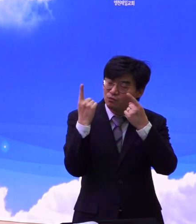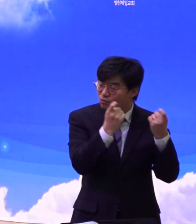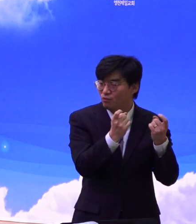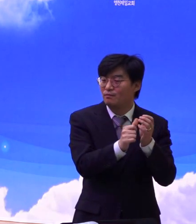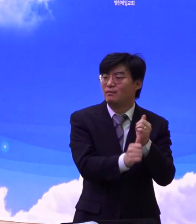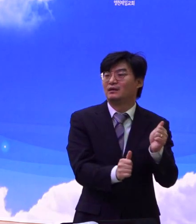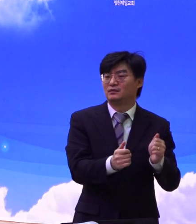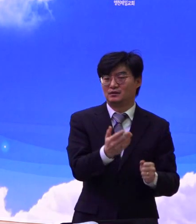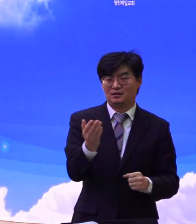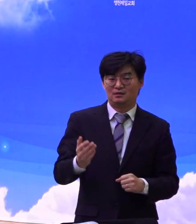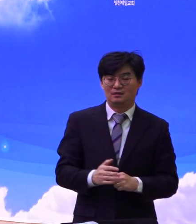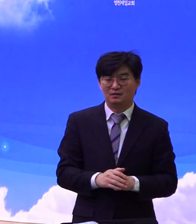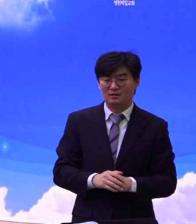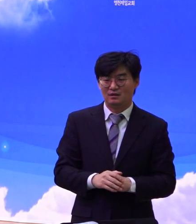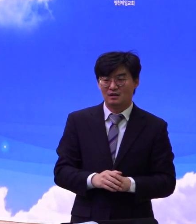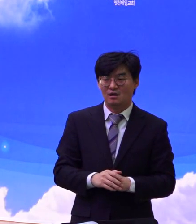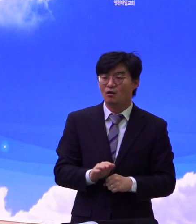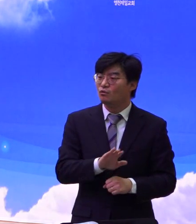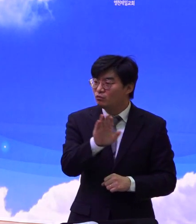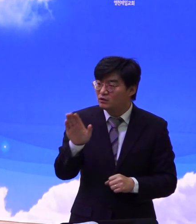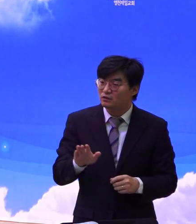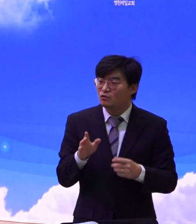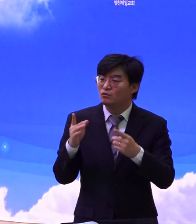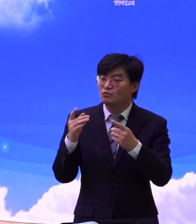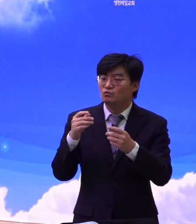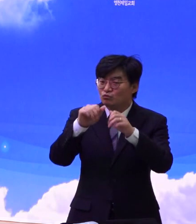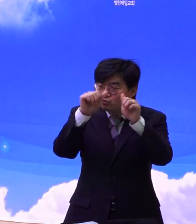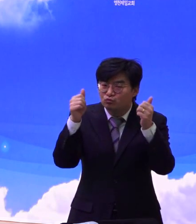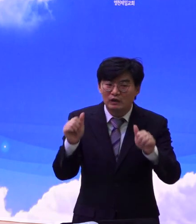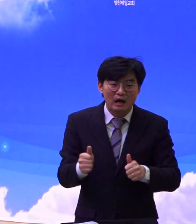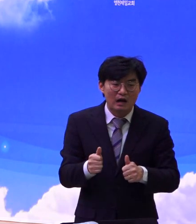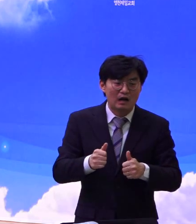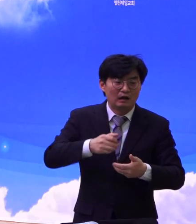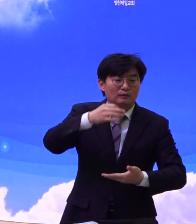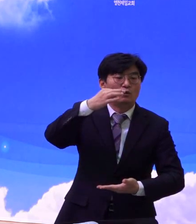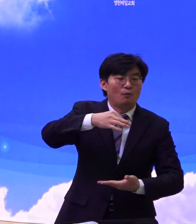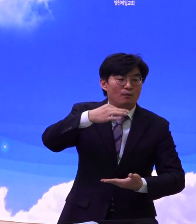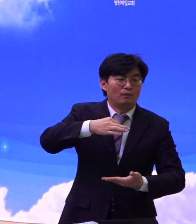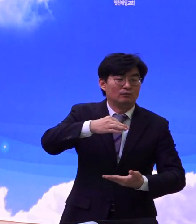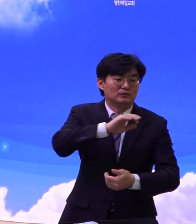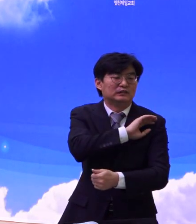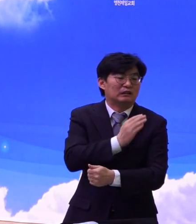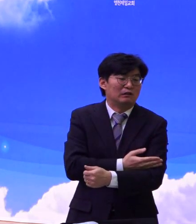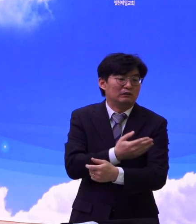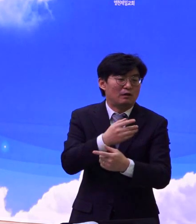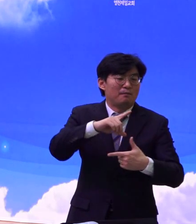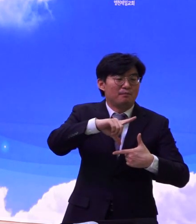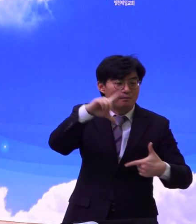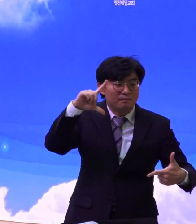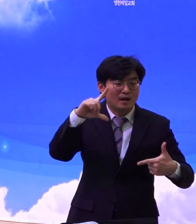못한 채 우리는 그 길을, 그 우상 숭배의 길을 걸어가기도 합니다.